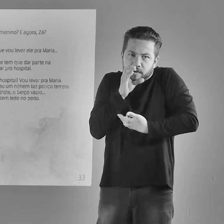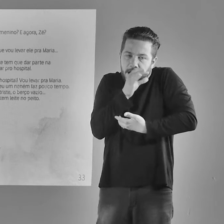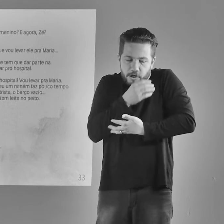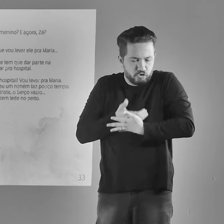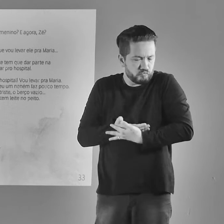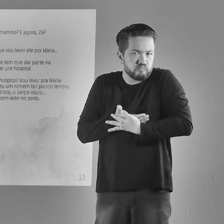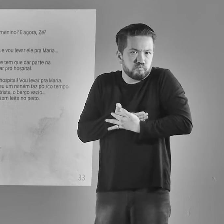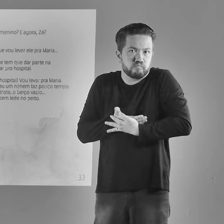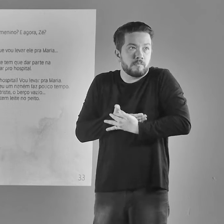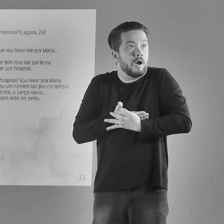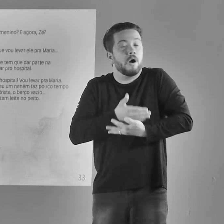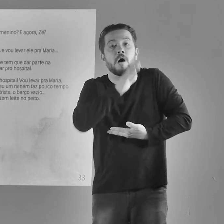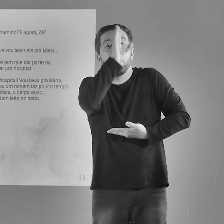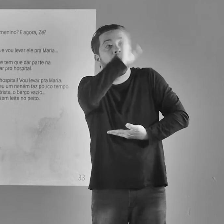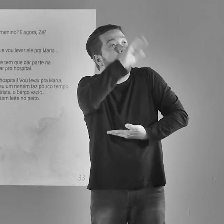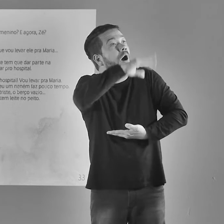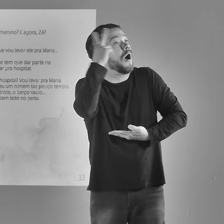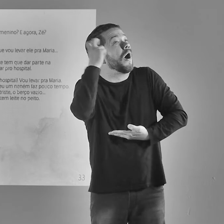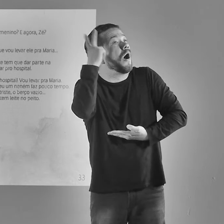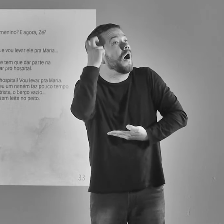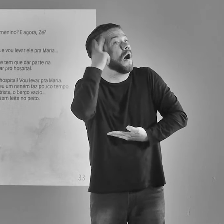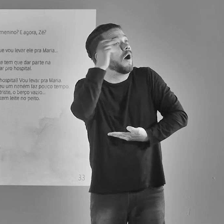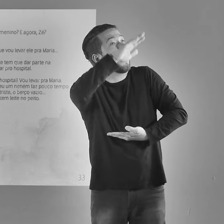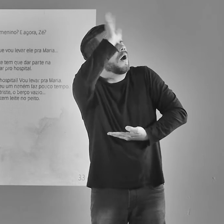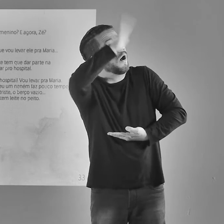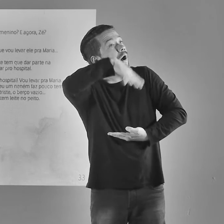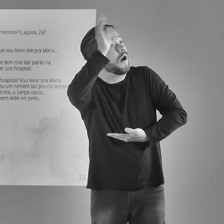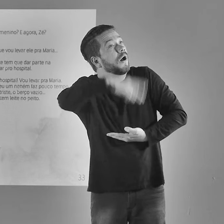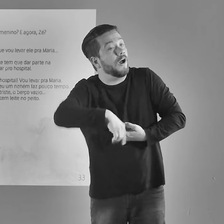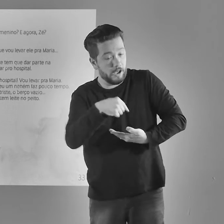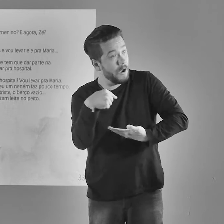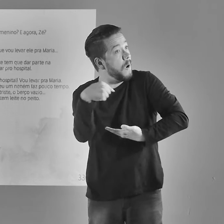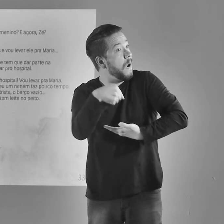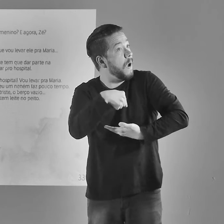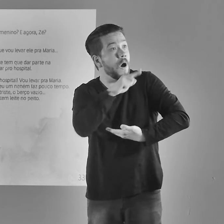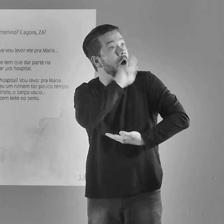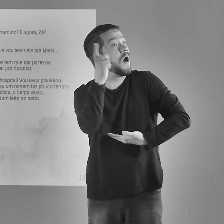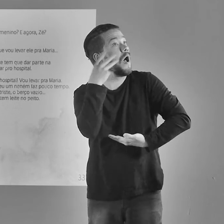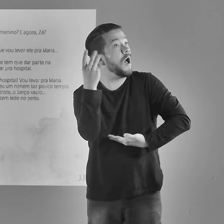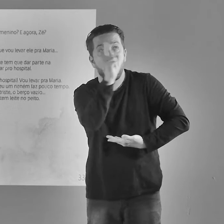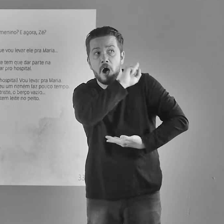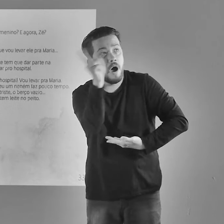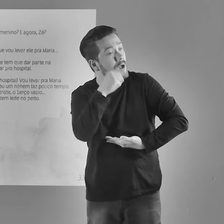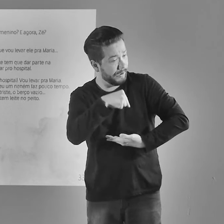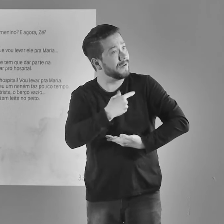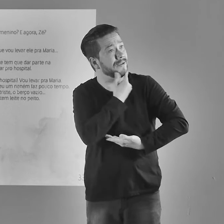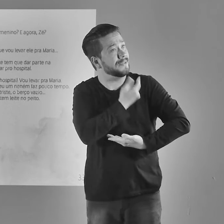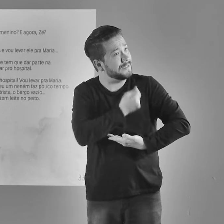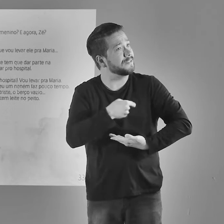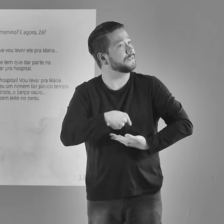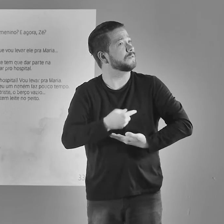aquecer e voltou gritando para o caminhão. Olhe, Tião, não é gato não, é um